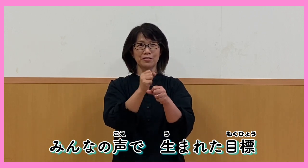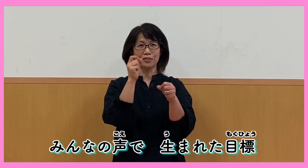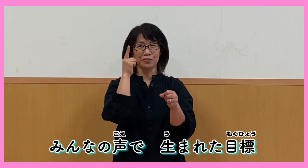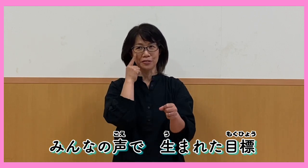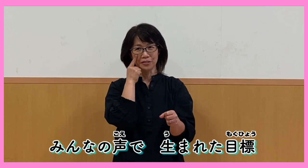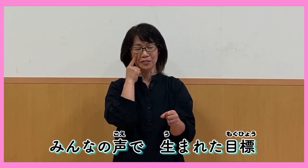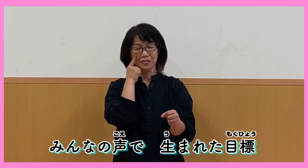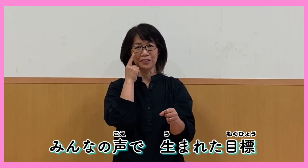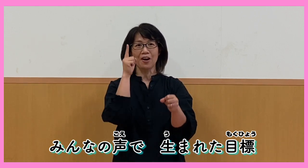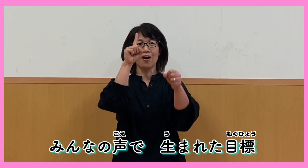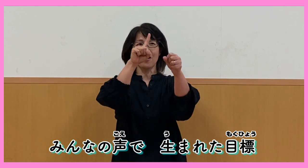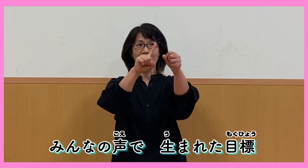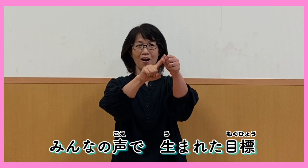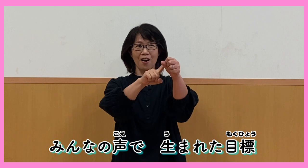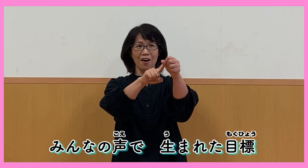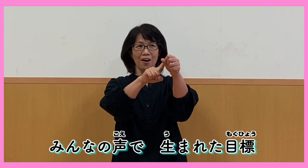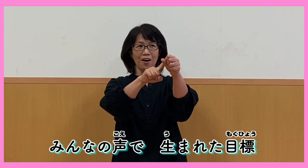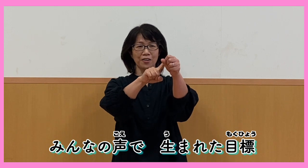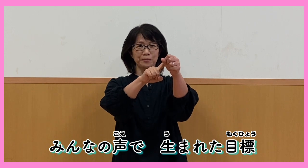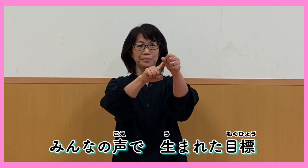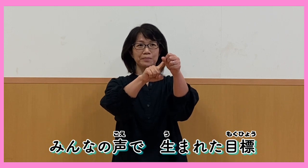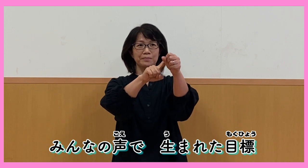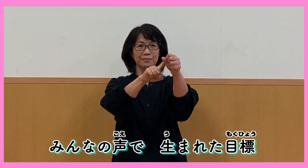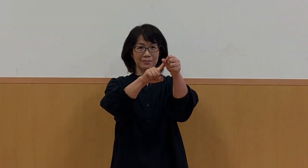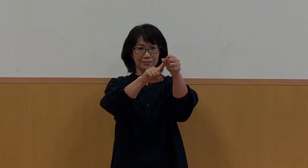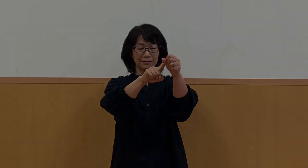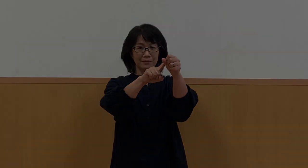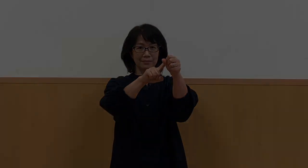目標、